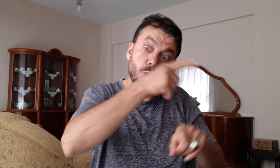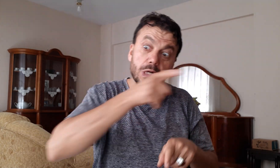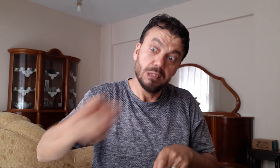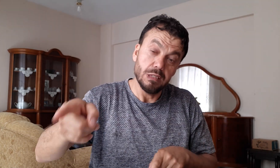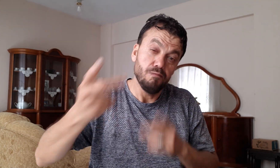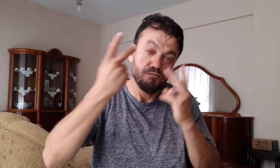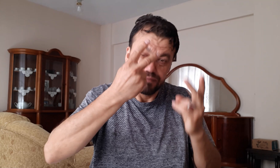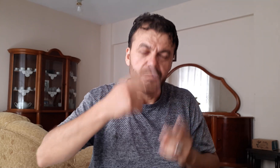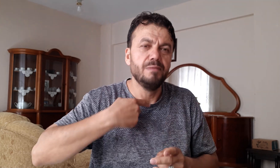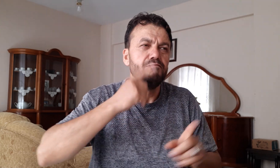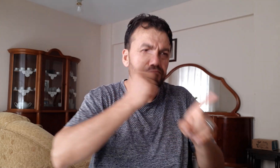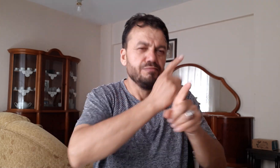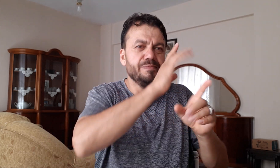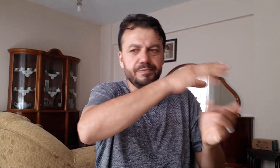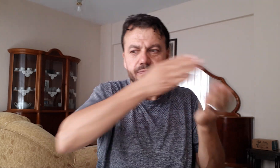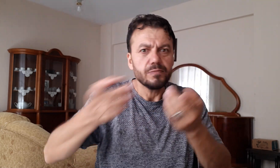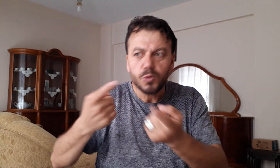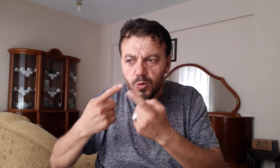diye. Sonra o adamı bulmuş.